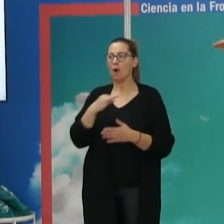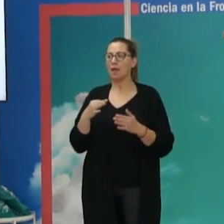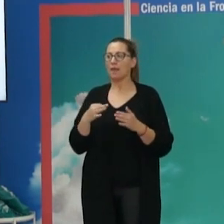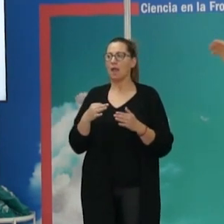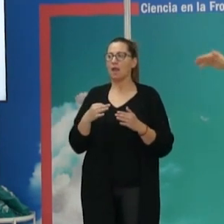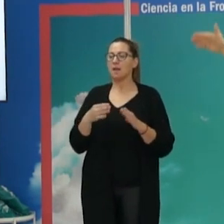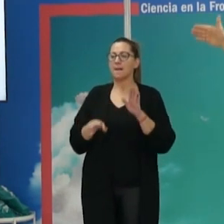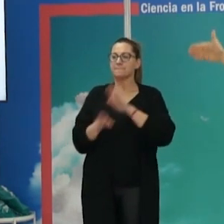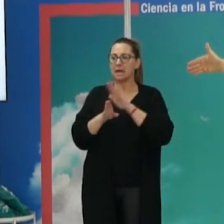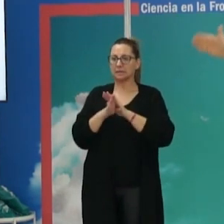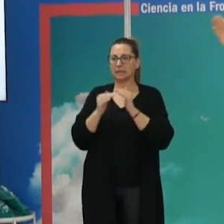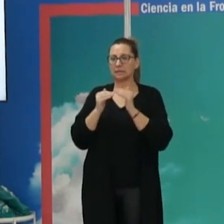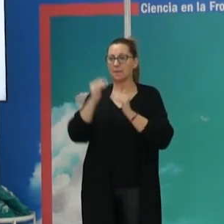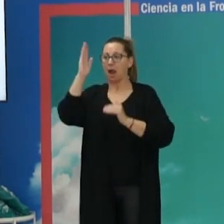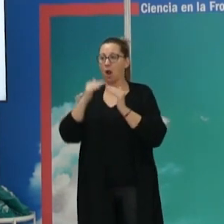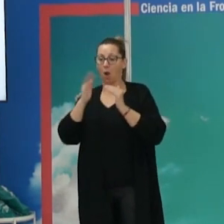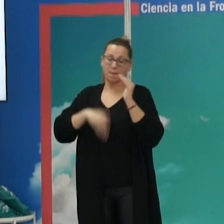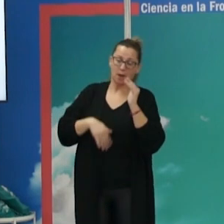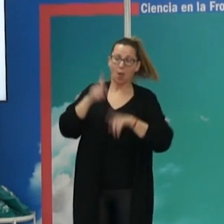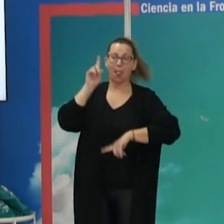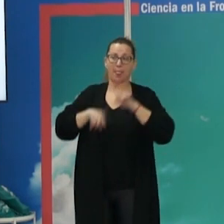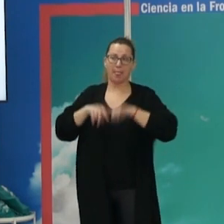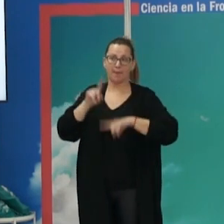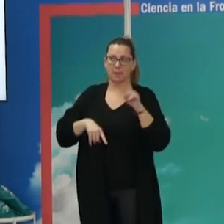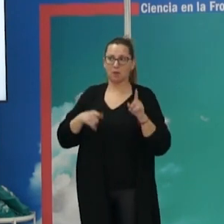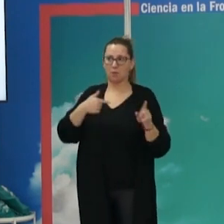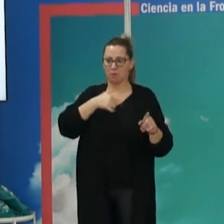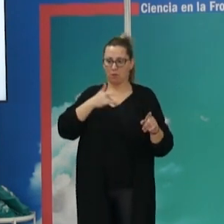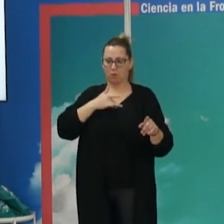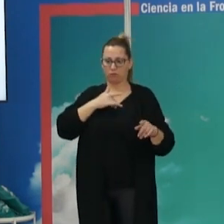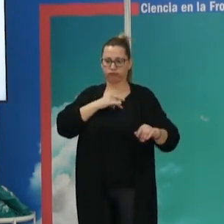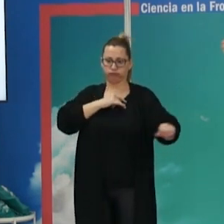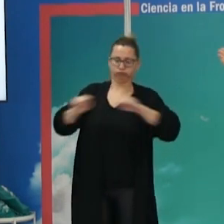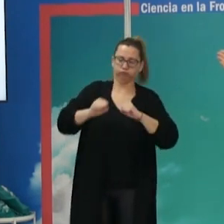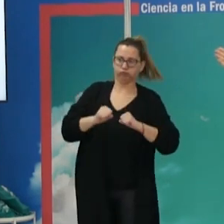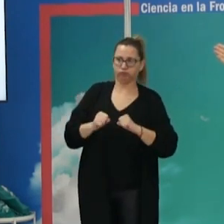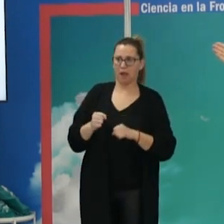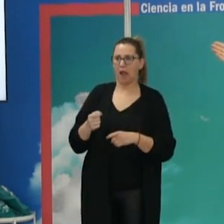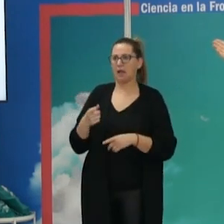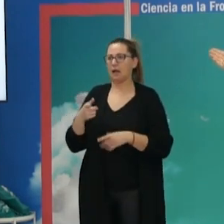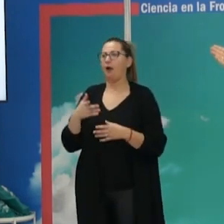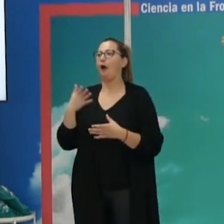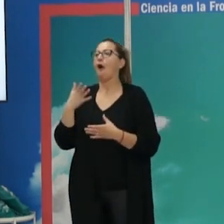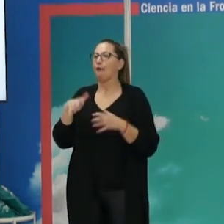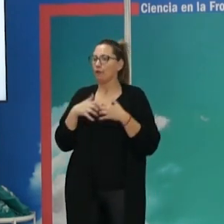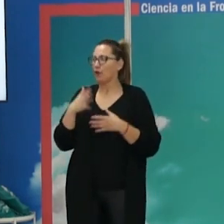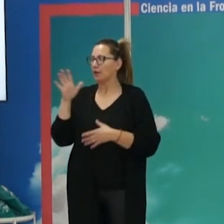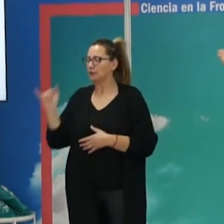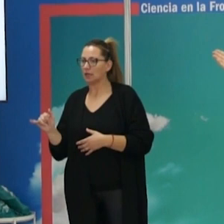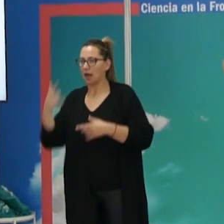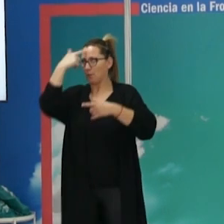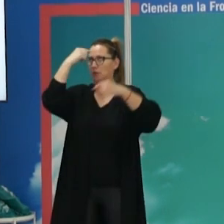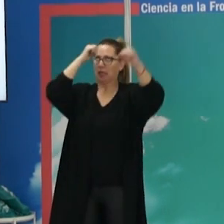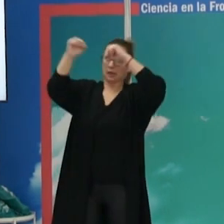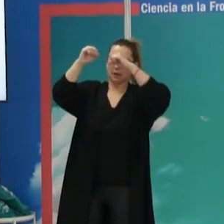y algunas menos en función de diferentes estados. Una parada cardíaca tiene algunas de esas funciones pero otras no, la muerte cerebral tiene unas